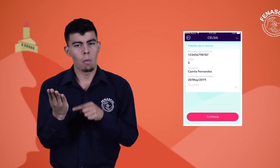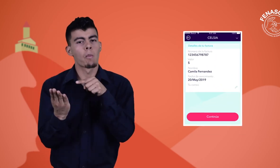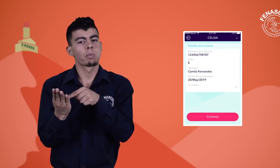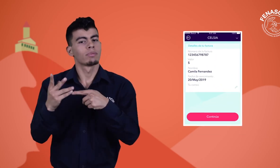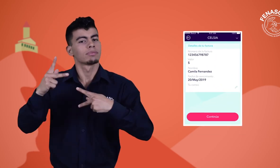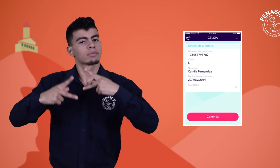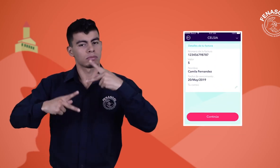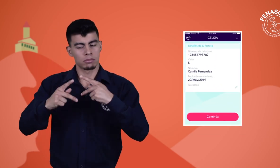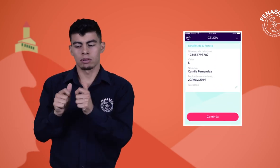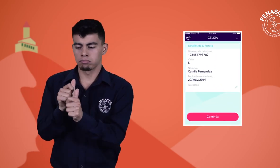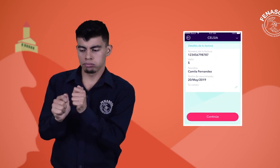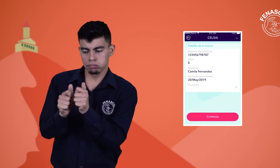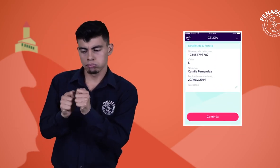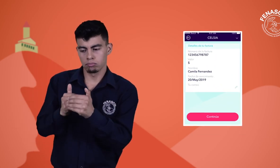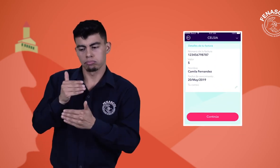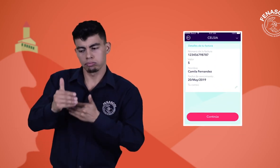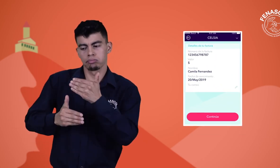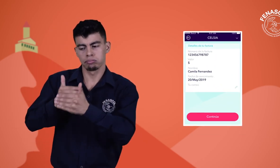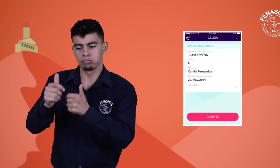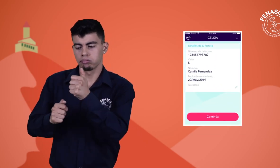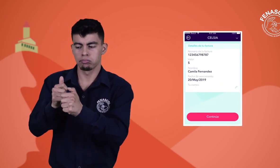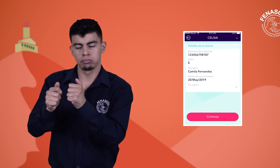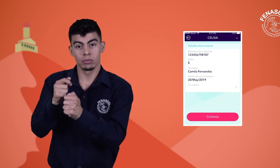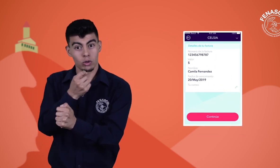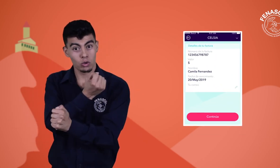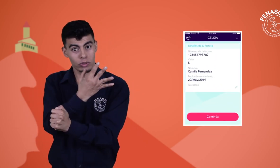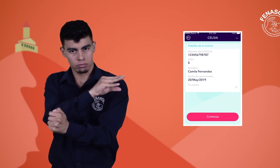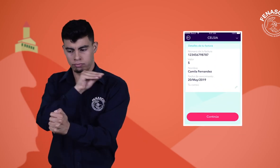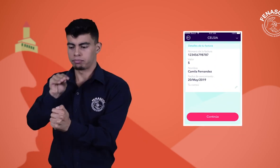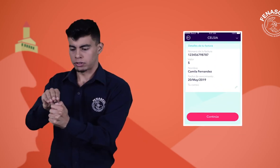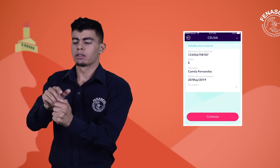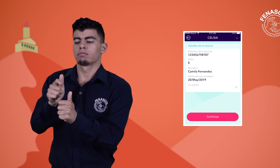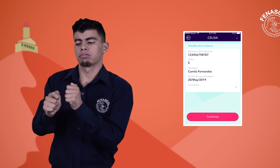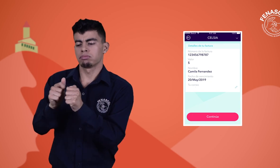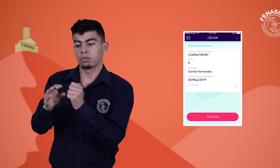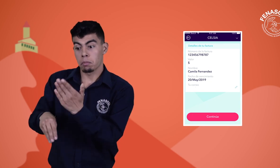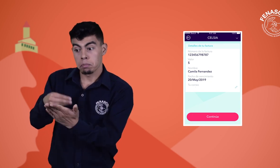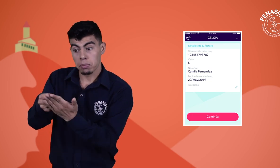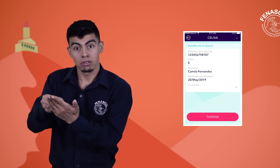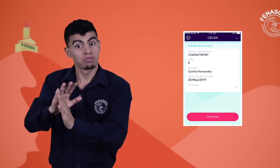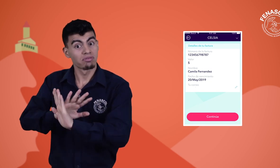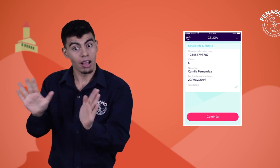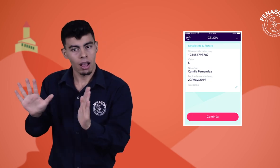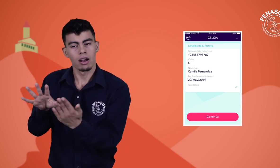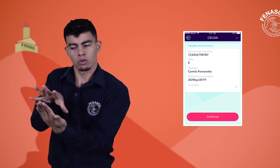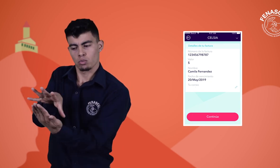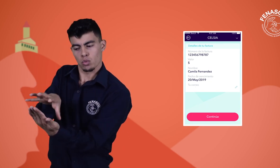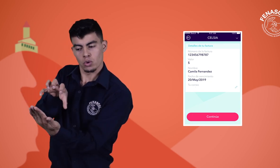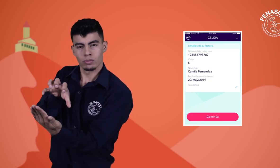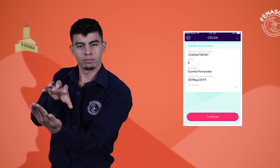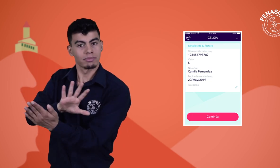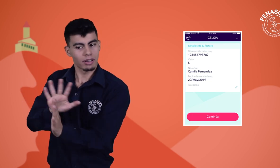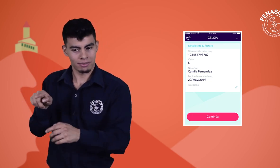aplicación de nequi en tu celular Tómale un pantallazo al comprobante de pago a continuación